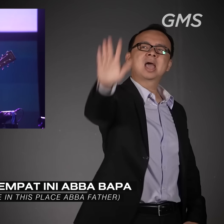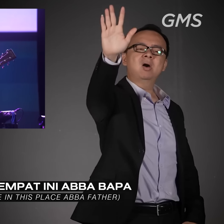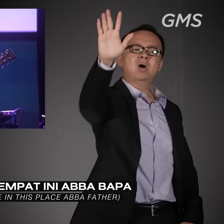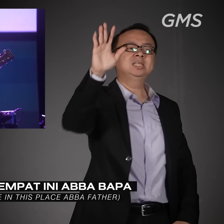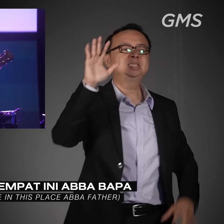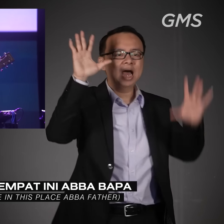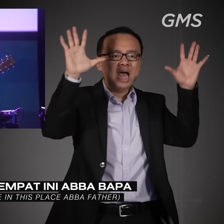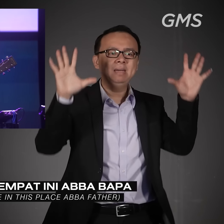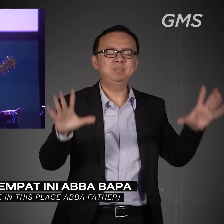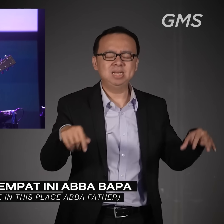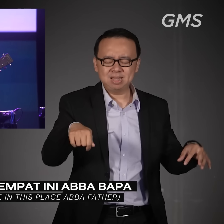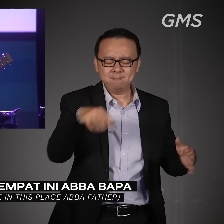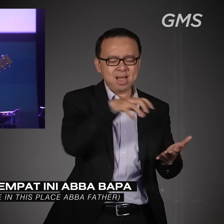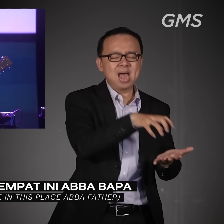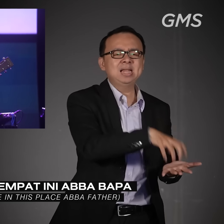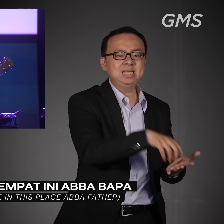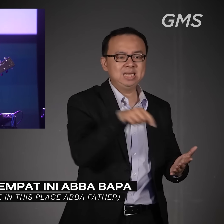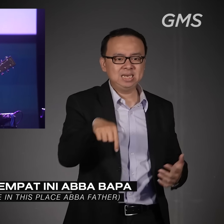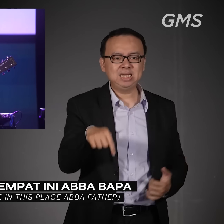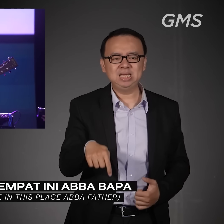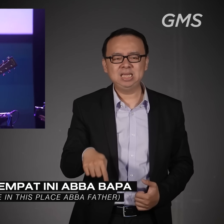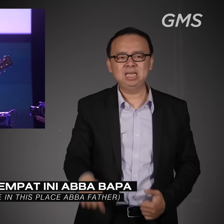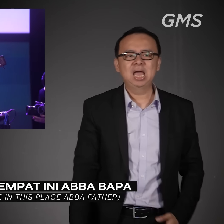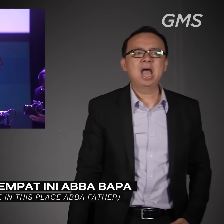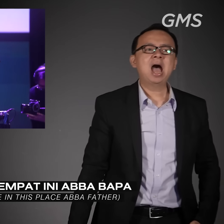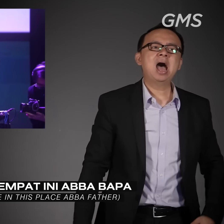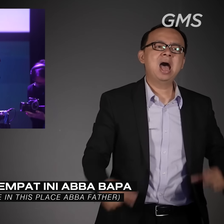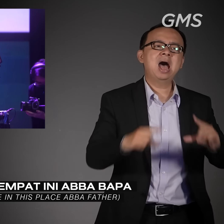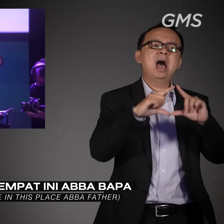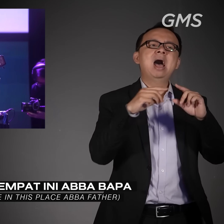Kau ajaib di tempat ini,